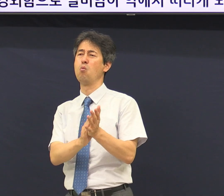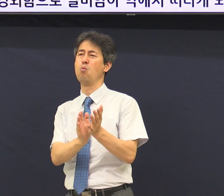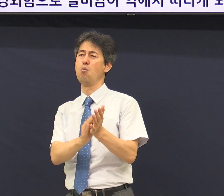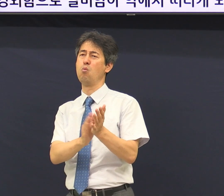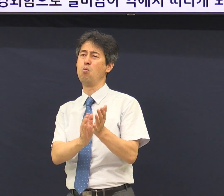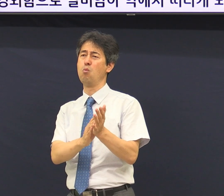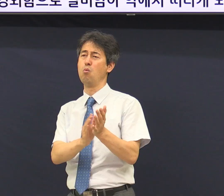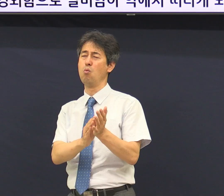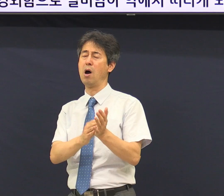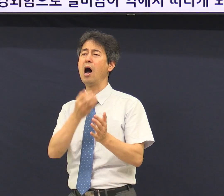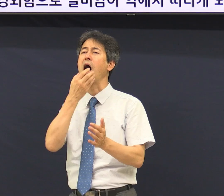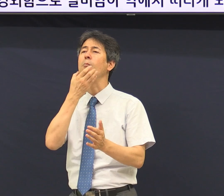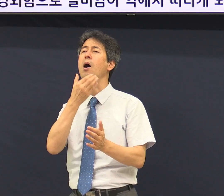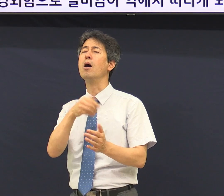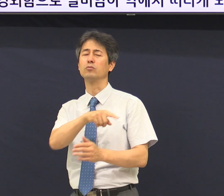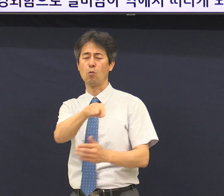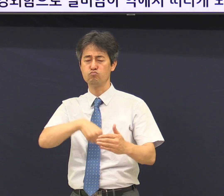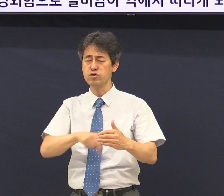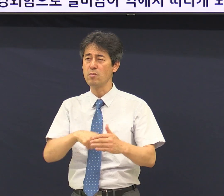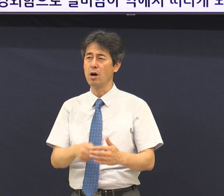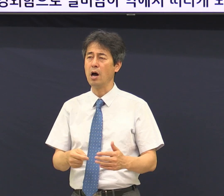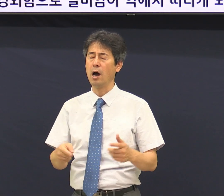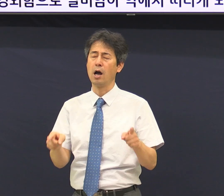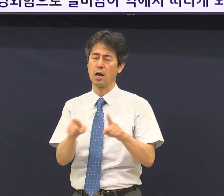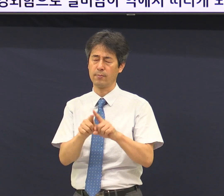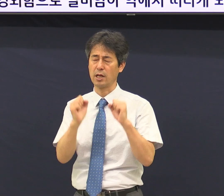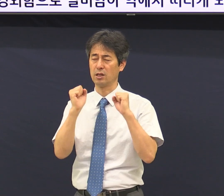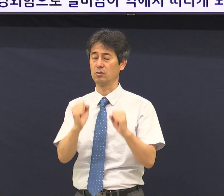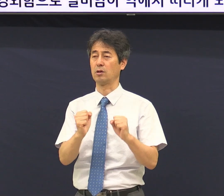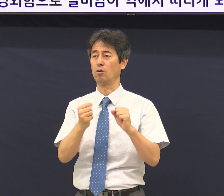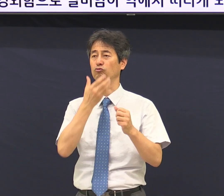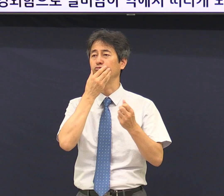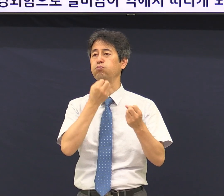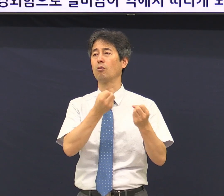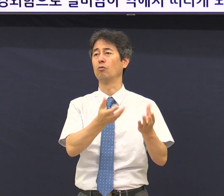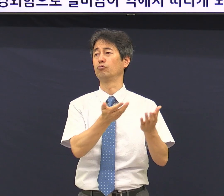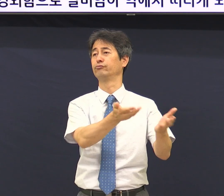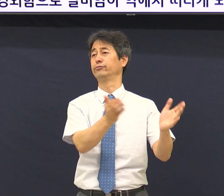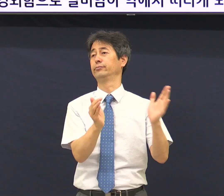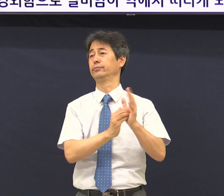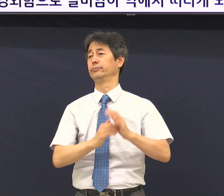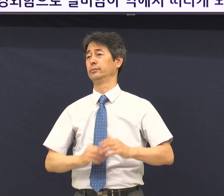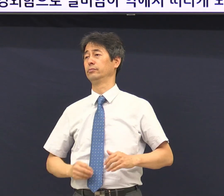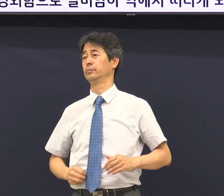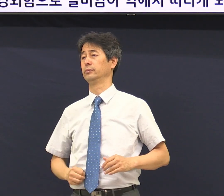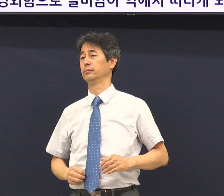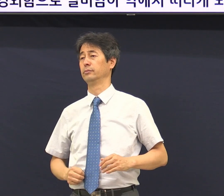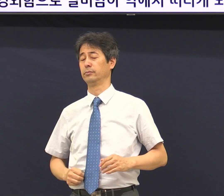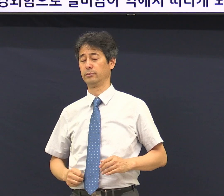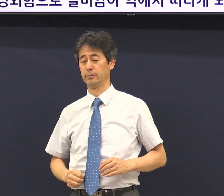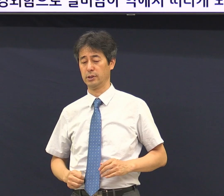예수님께서 그의 행동을 칭찬하셨고 아브라함 품 안에 그가 거한다라고 축복해 주셨습니다.